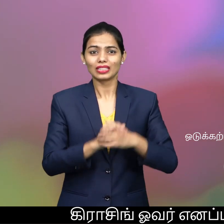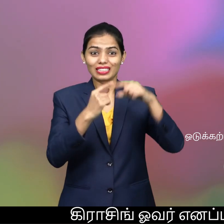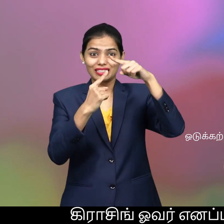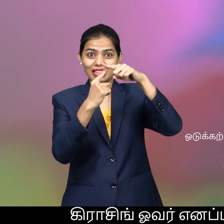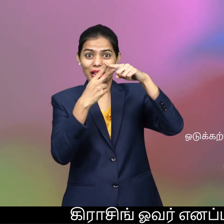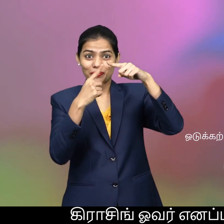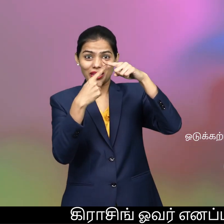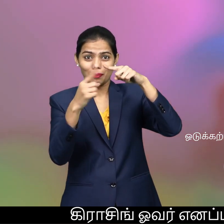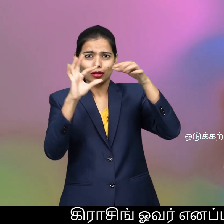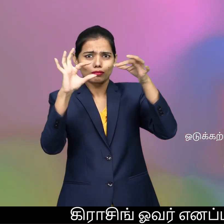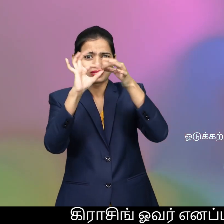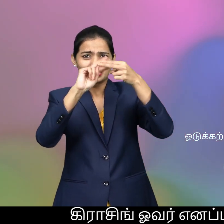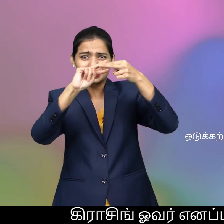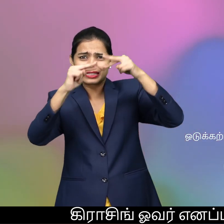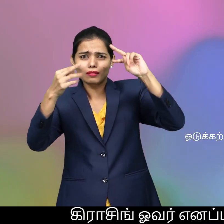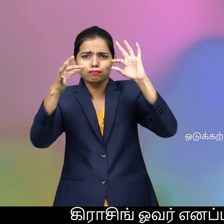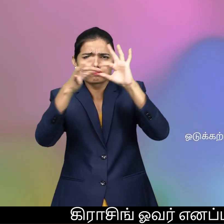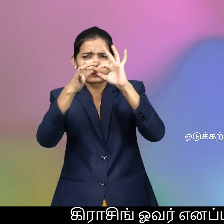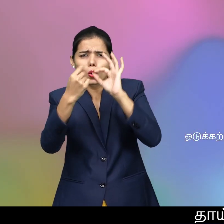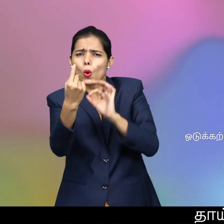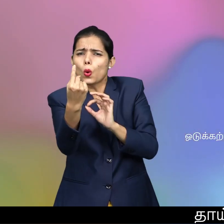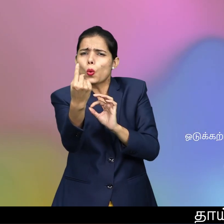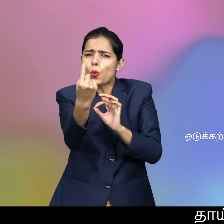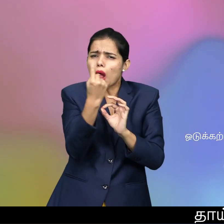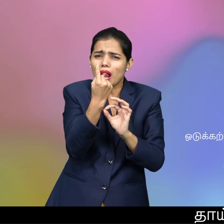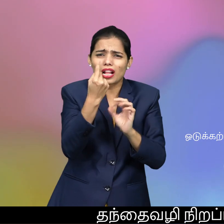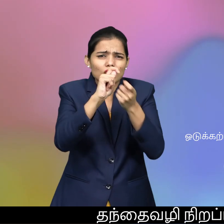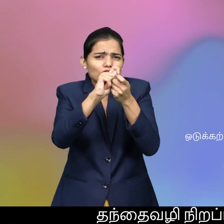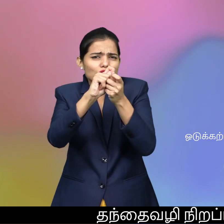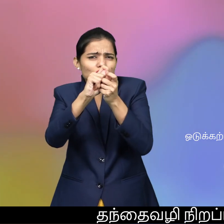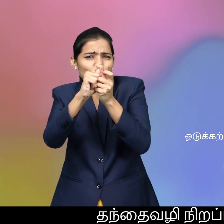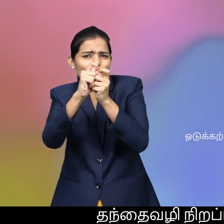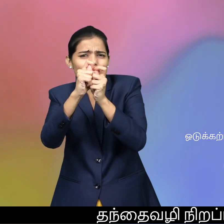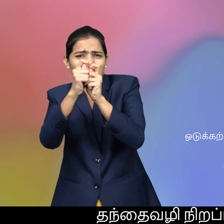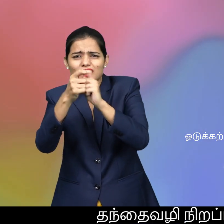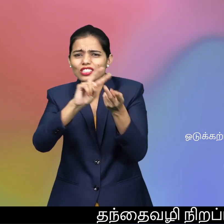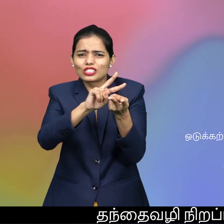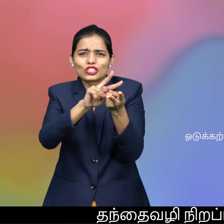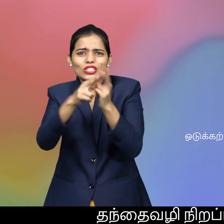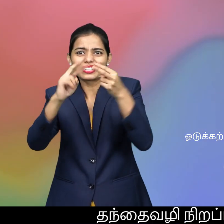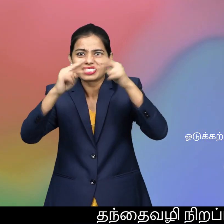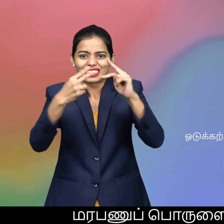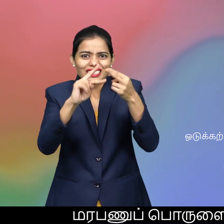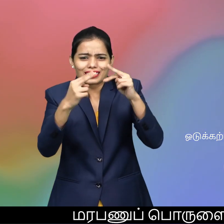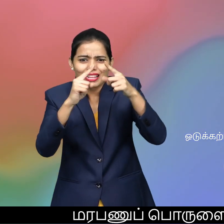கிராசிங் ஓவர் எனப்படும் செயல்முறை மூலம் தாய் மற்றும் தந்தை வழி நிறப்புரிகளுக்கு இடையில் மரபணு